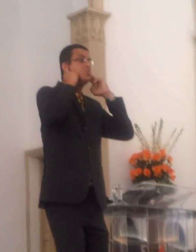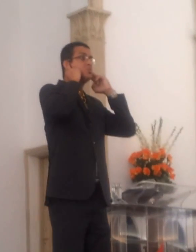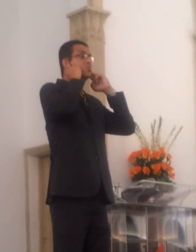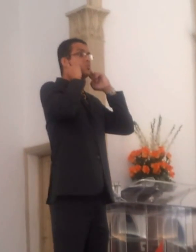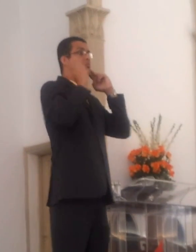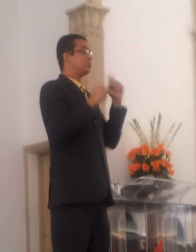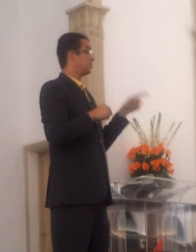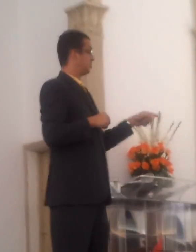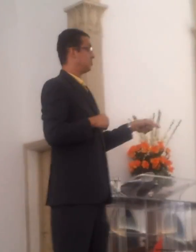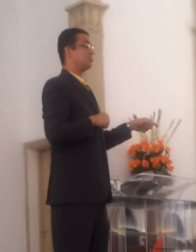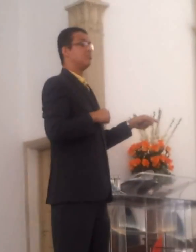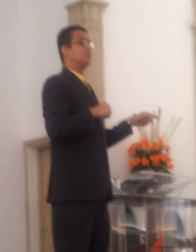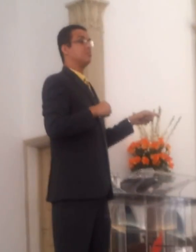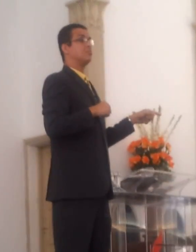os surdos naquela época,